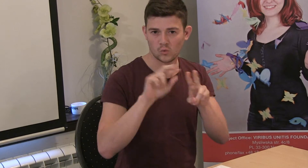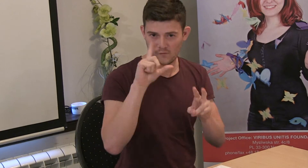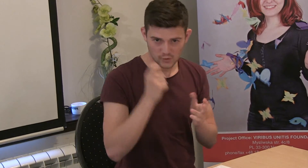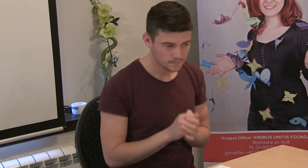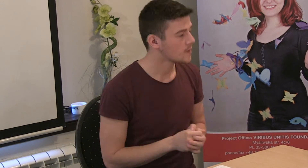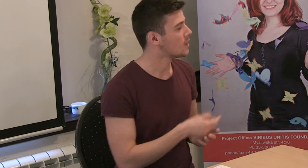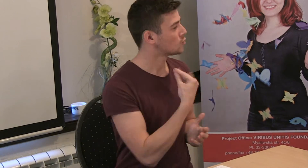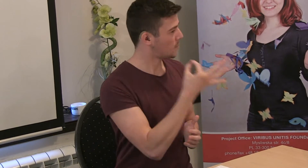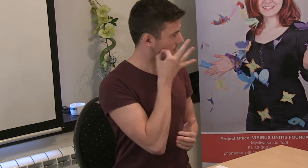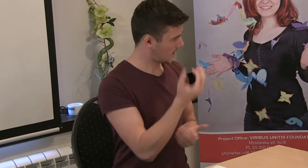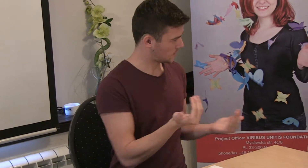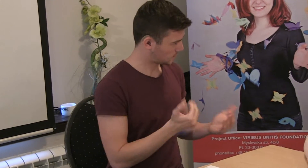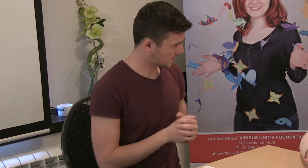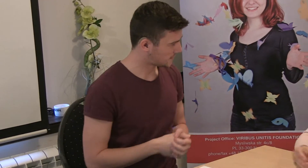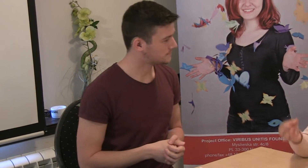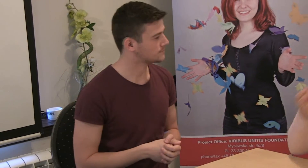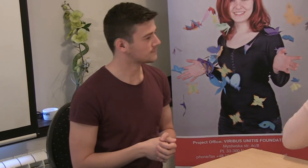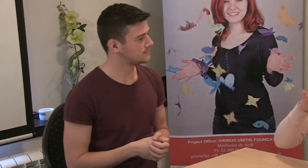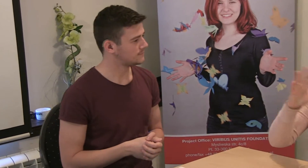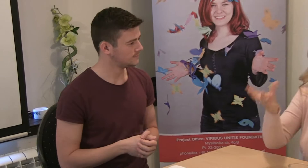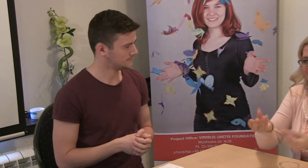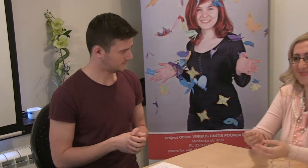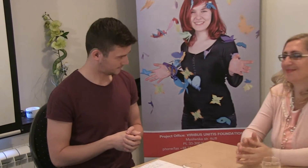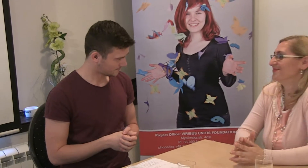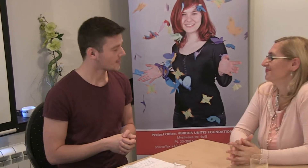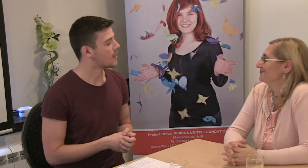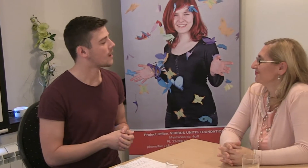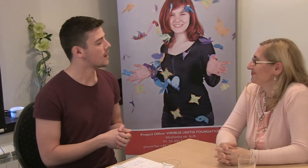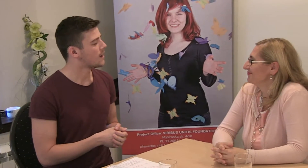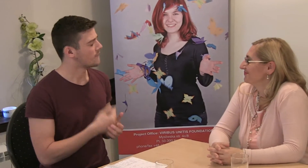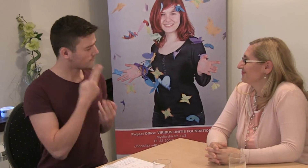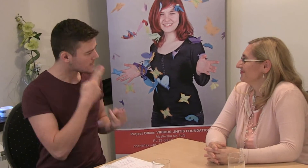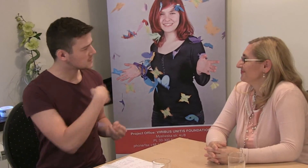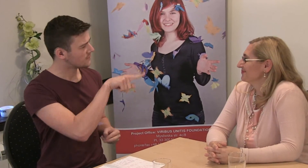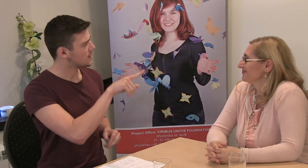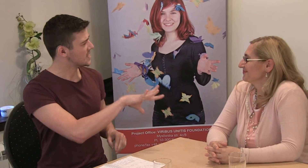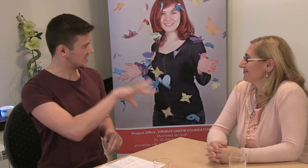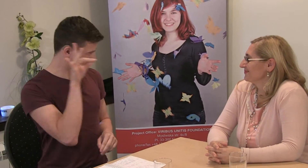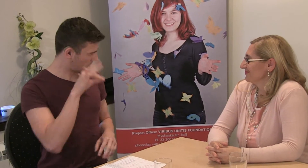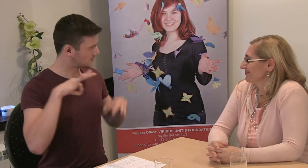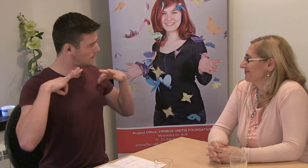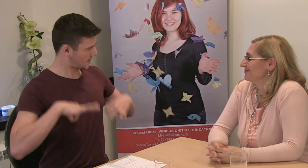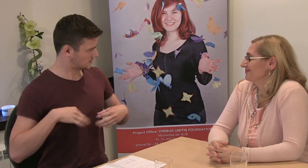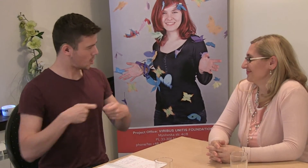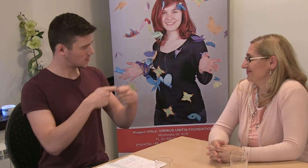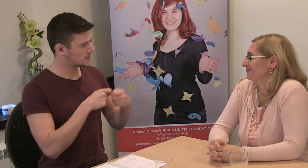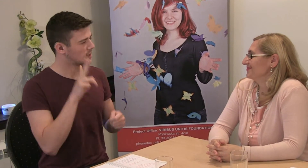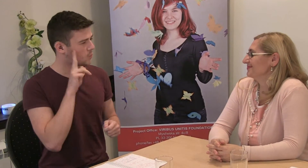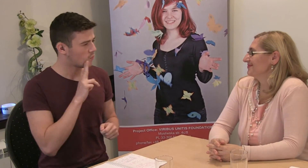Maslač-Matović. Dobar dan, Suzana. Dobar dan svima. Vidim da ste izabrani za